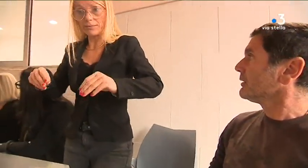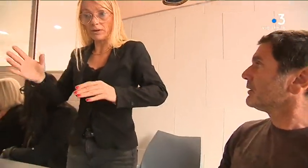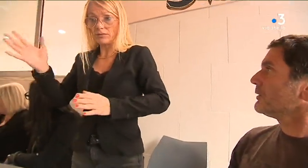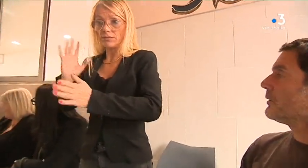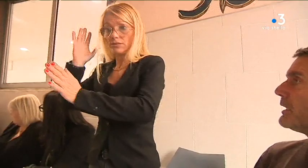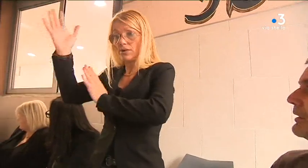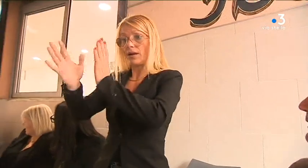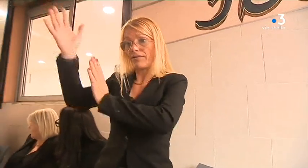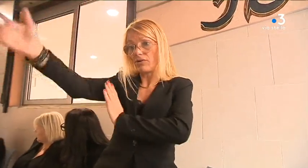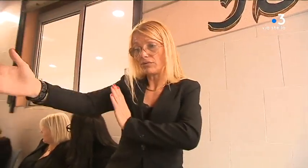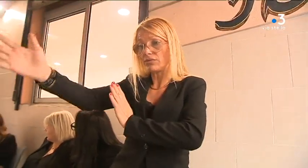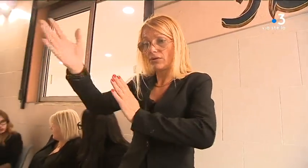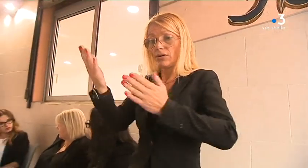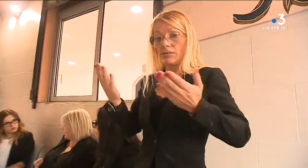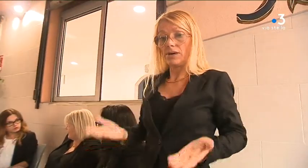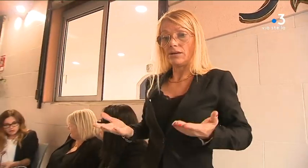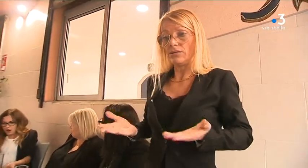placement. Oui. Avant, maintenant.